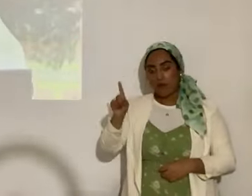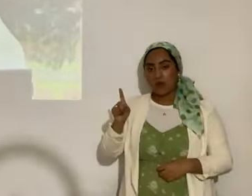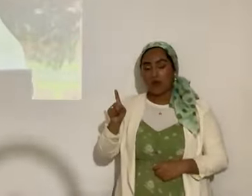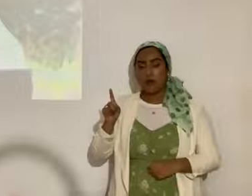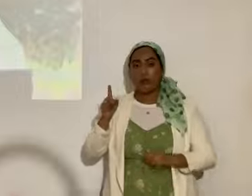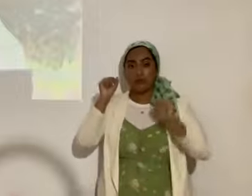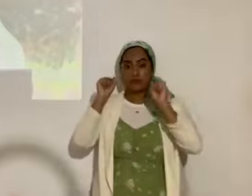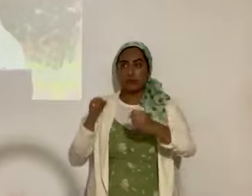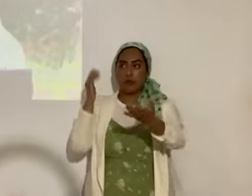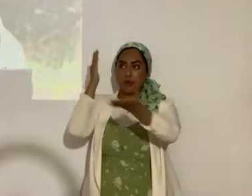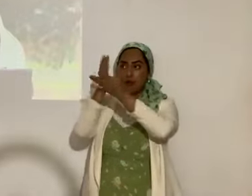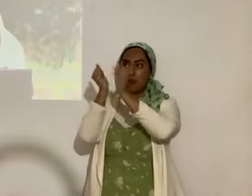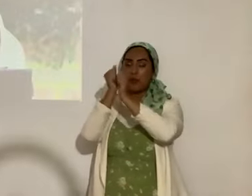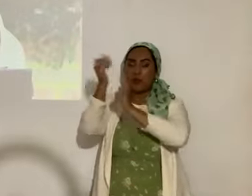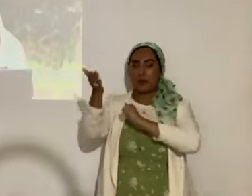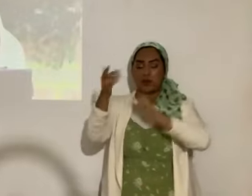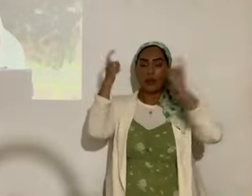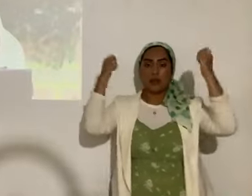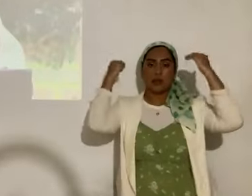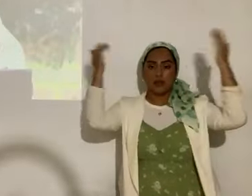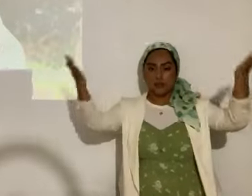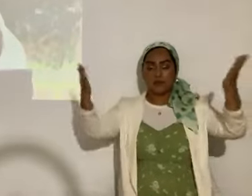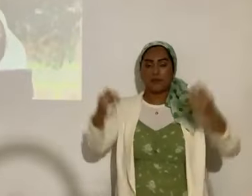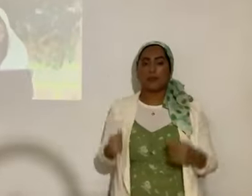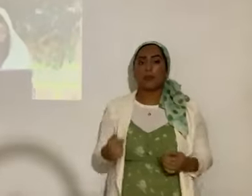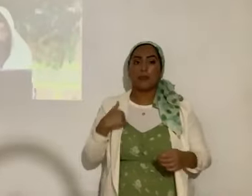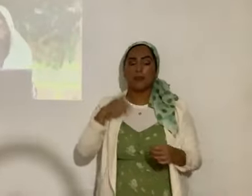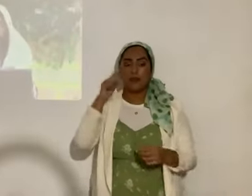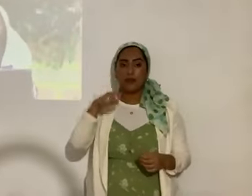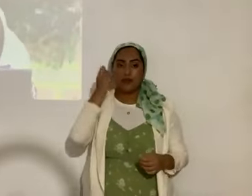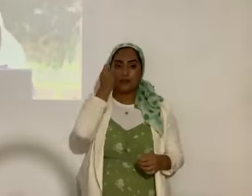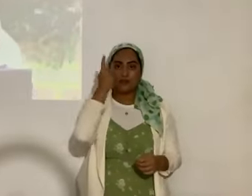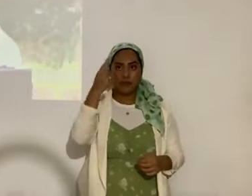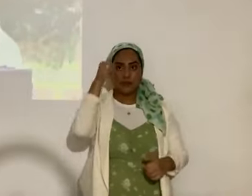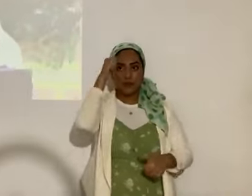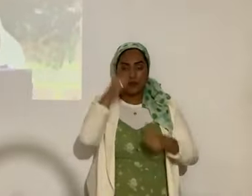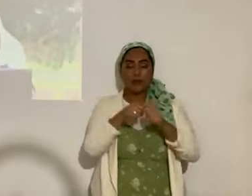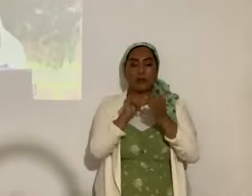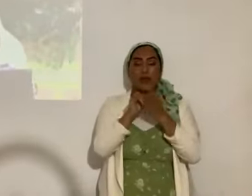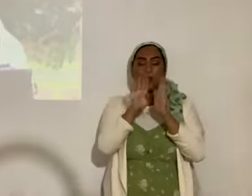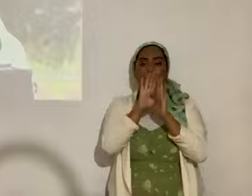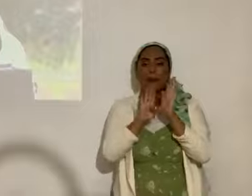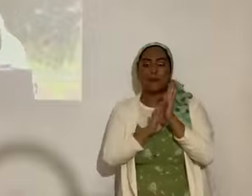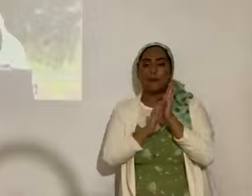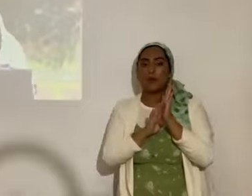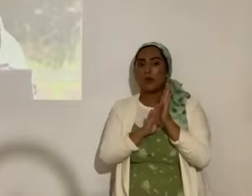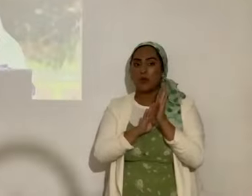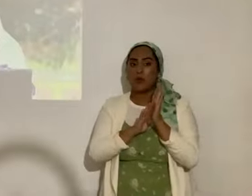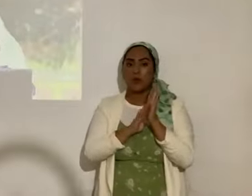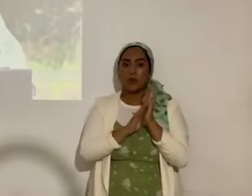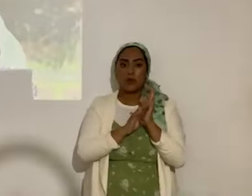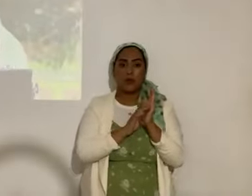llegar a ti Aleluya debemos de tomar en cuenta hermanos que la Biblia llevarlo